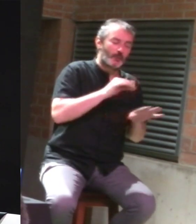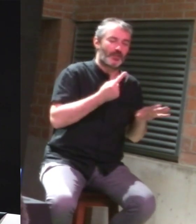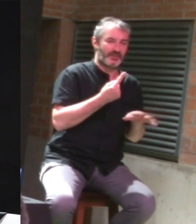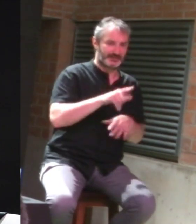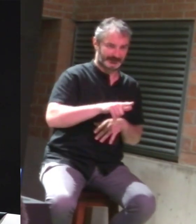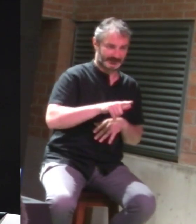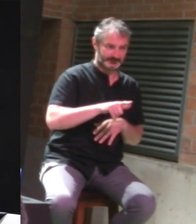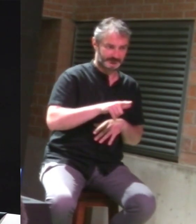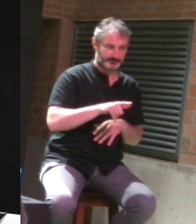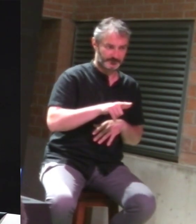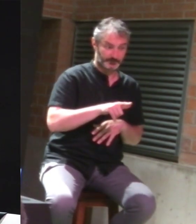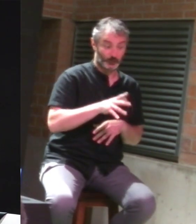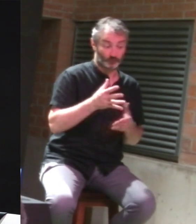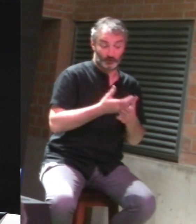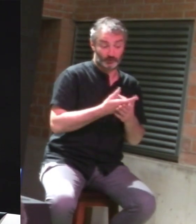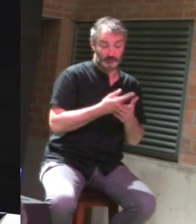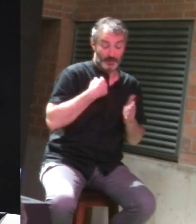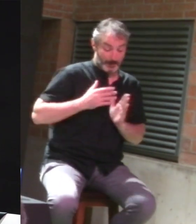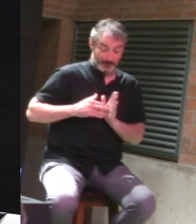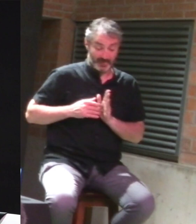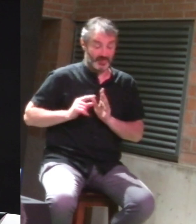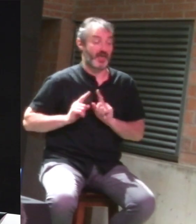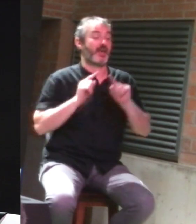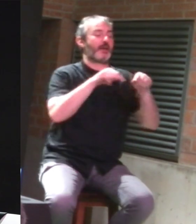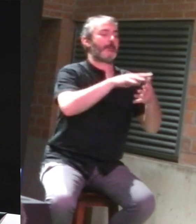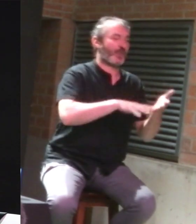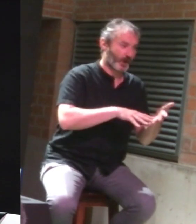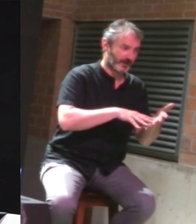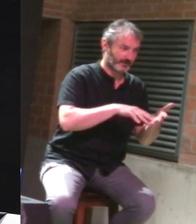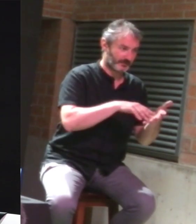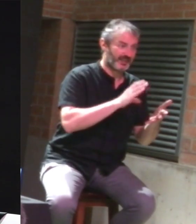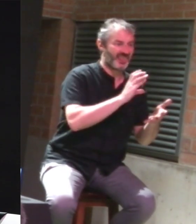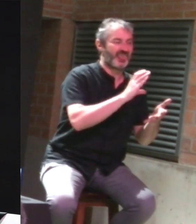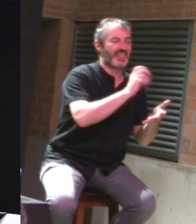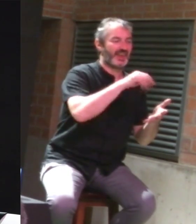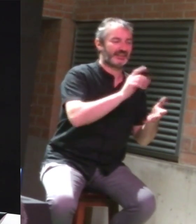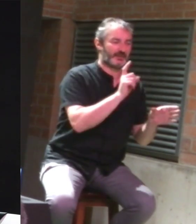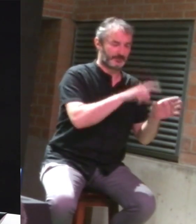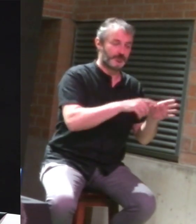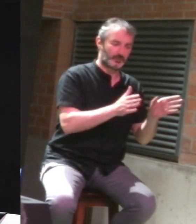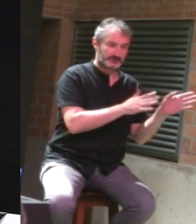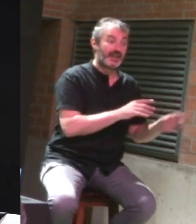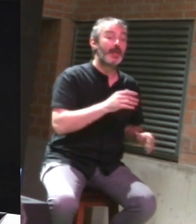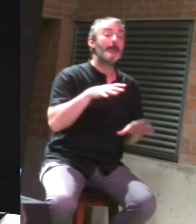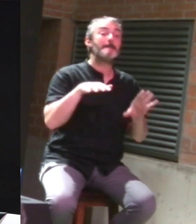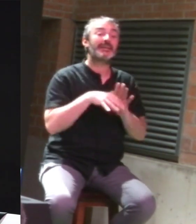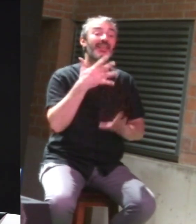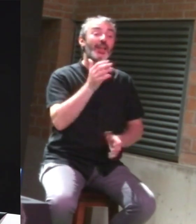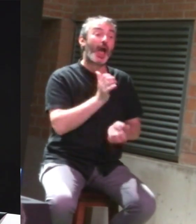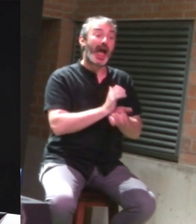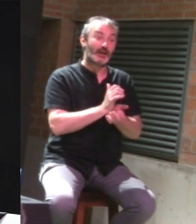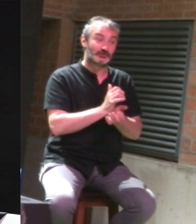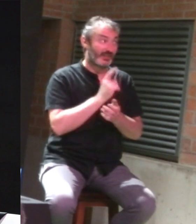germans. Tots ja de la CNT venen de València. Fixeu-vos bé, perquè el dimarts 5 d'agost trobarem ja, al